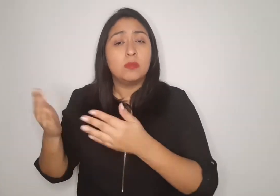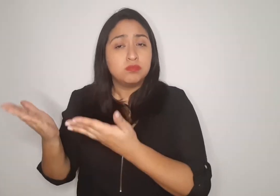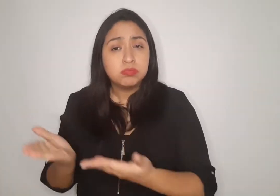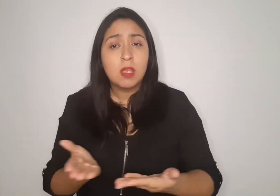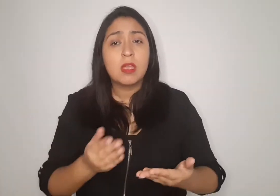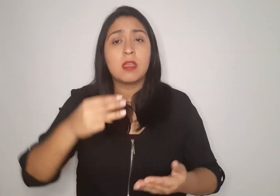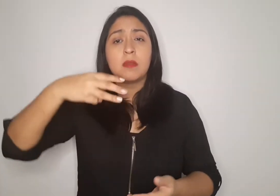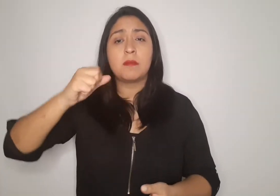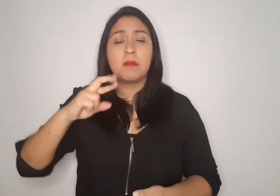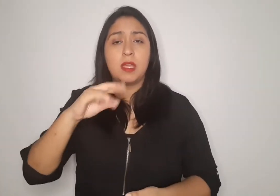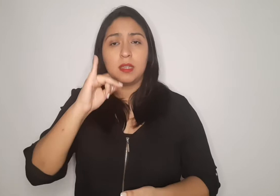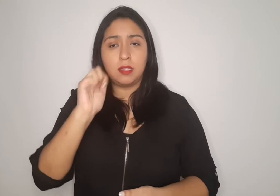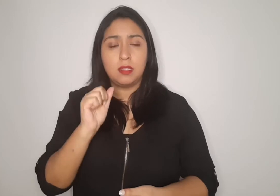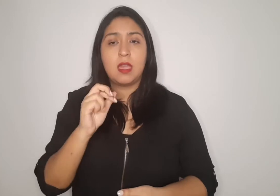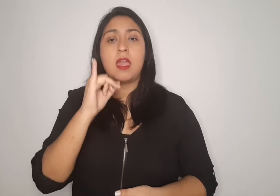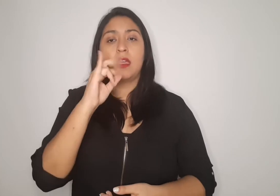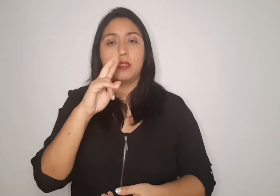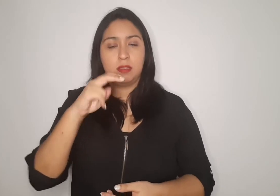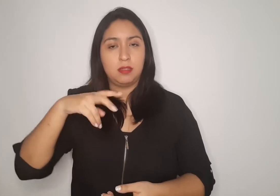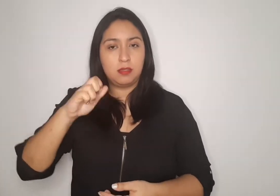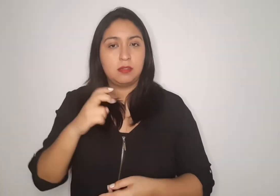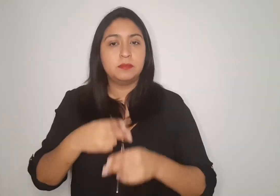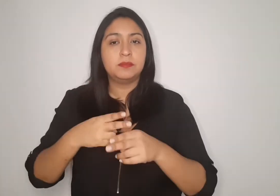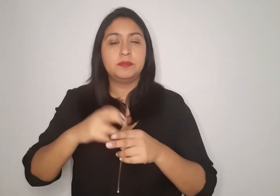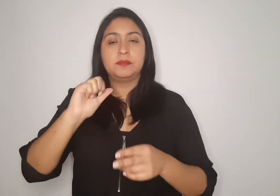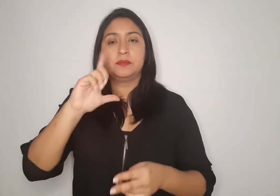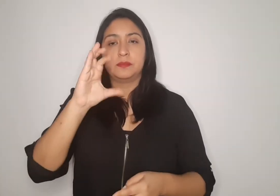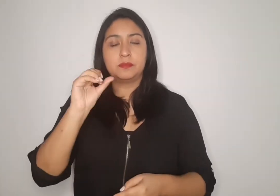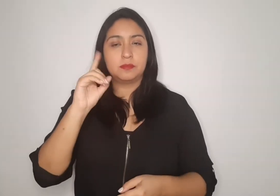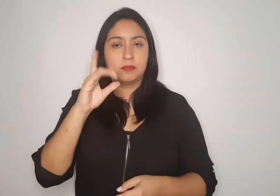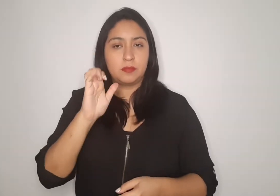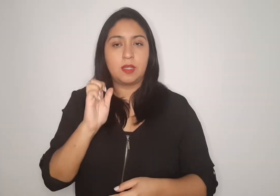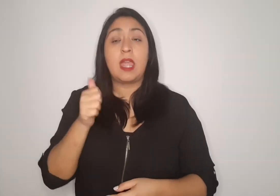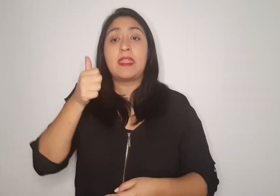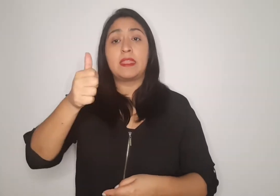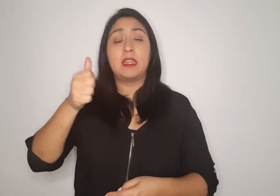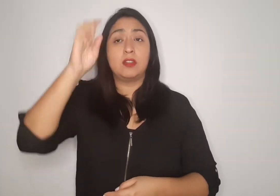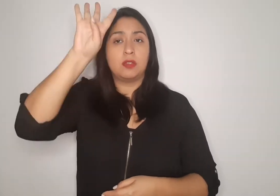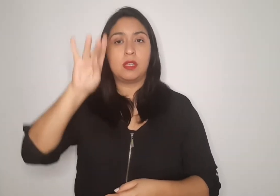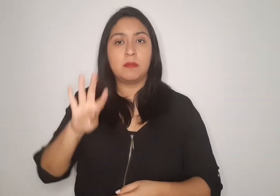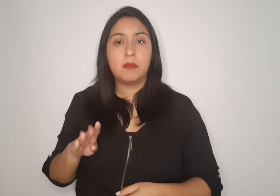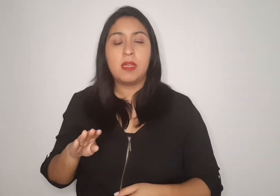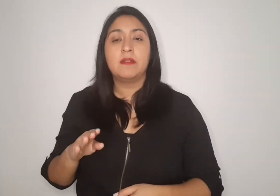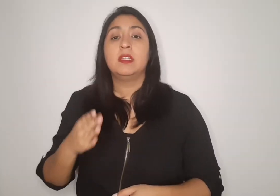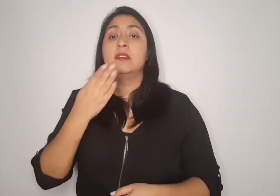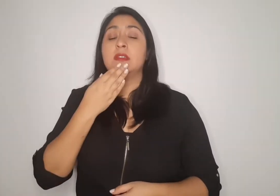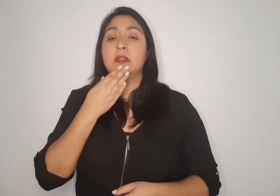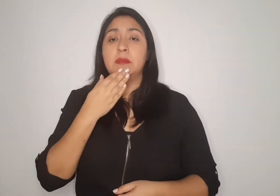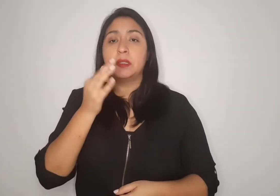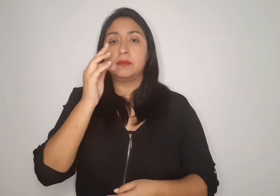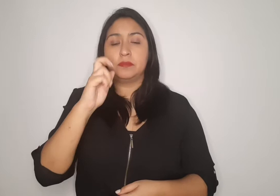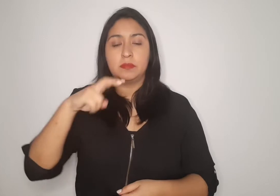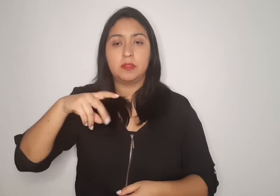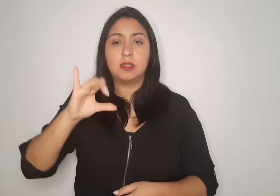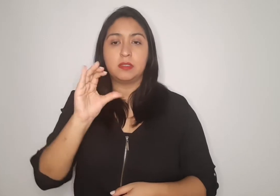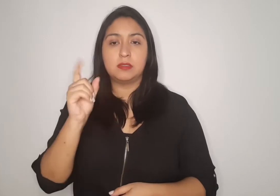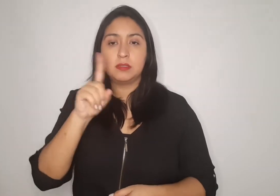Hoy nos acompañan María Irene Alcalde, directora ejecutiva del Museo de Artes Visuales, MAVI, y